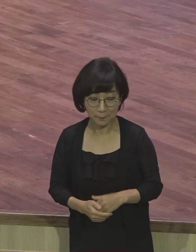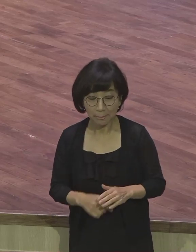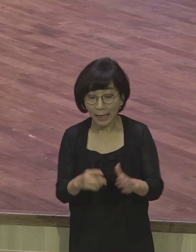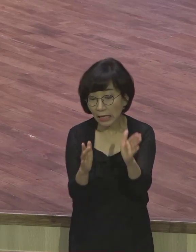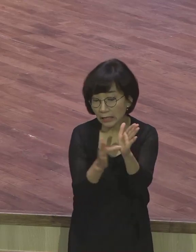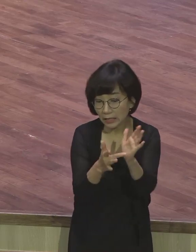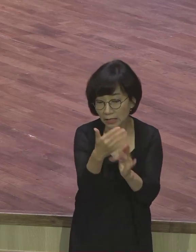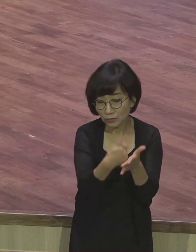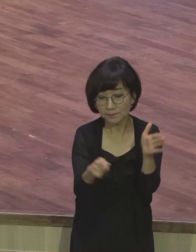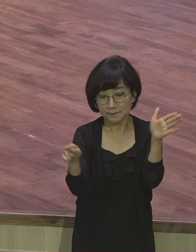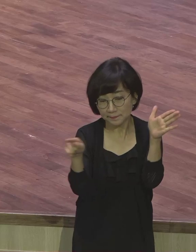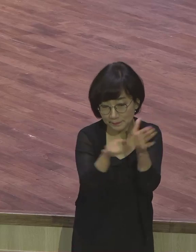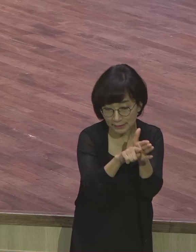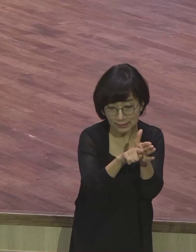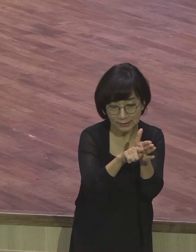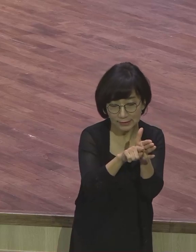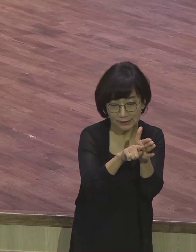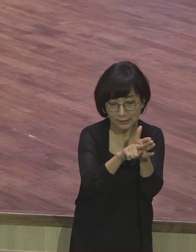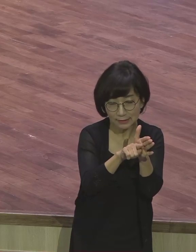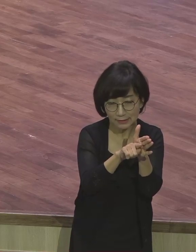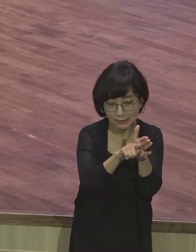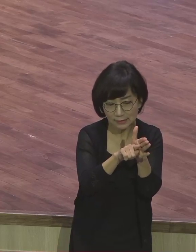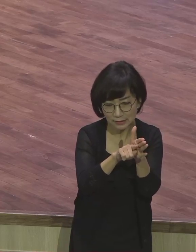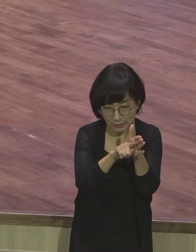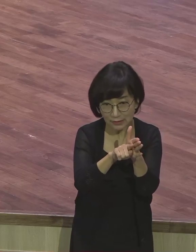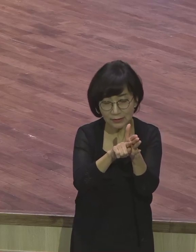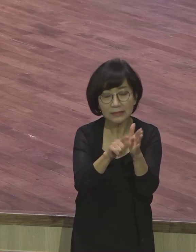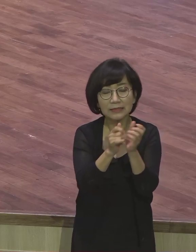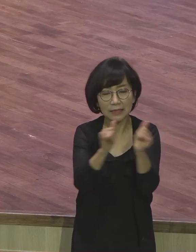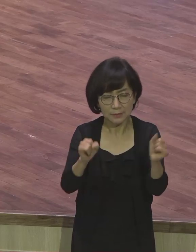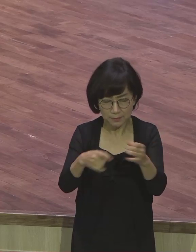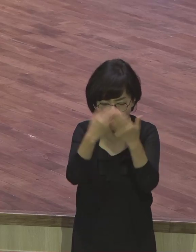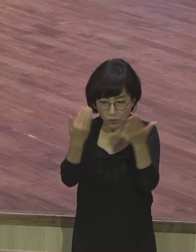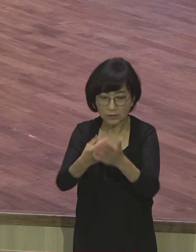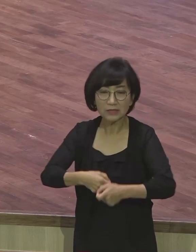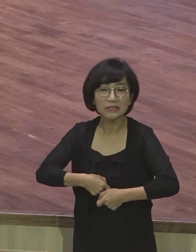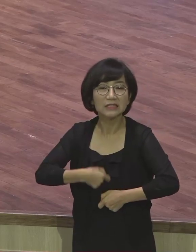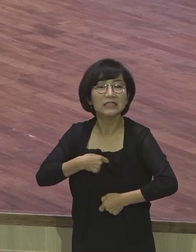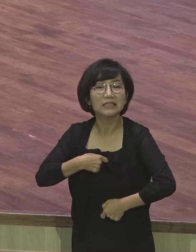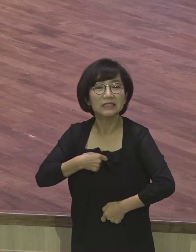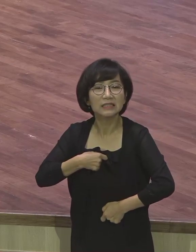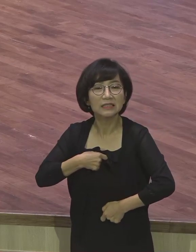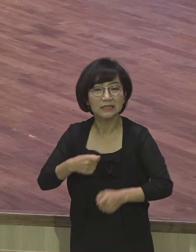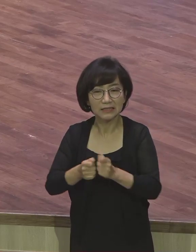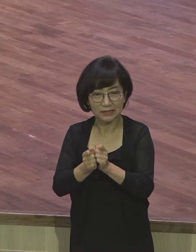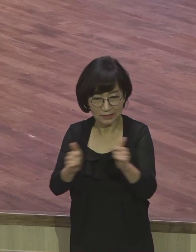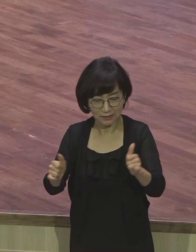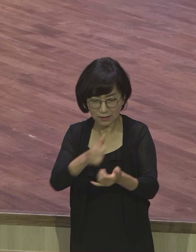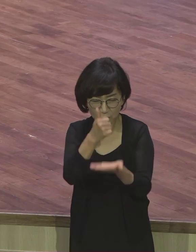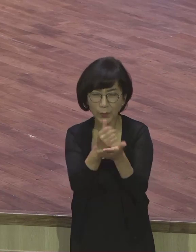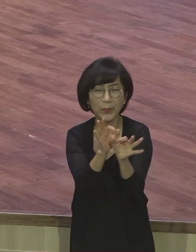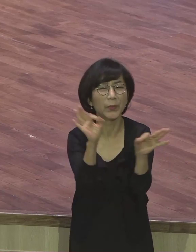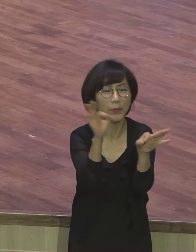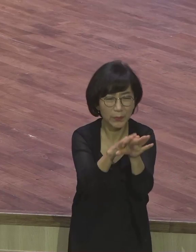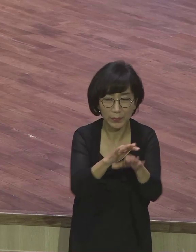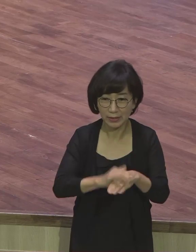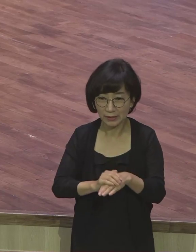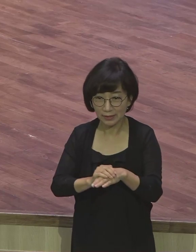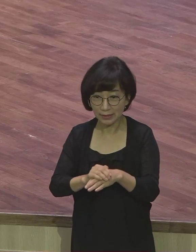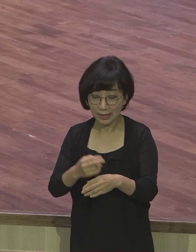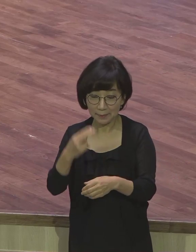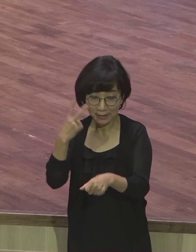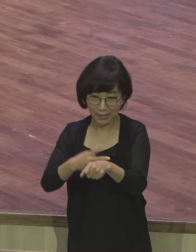예수를 믿는다, 예수 믿는 자는 다 어렵다. 그것을 사도